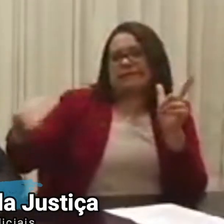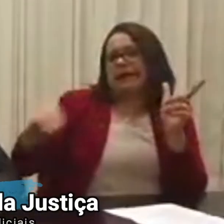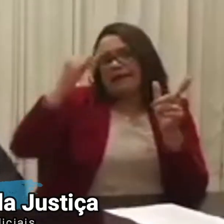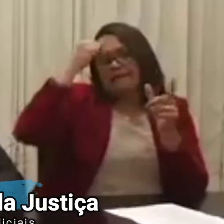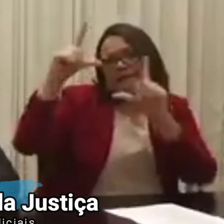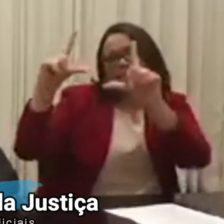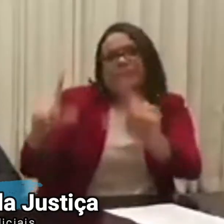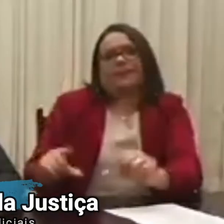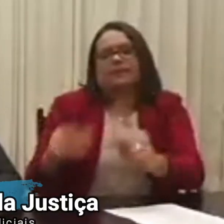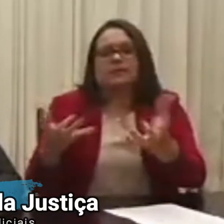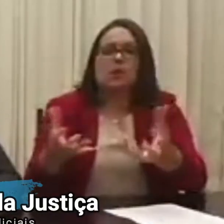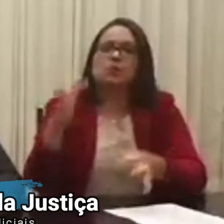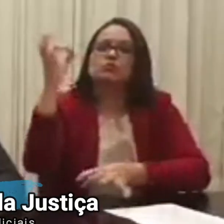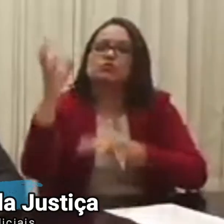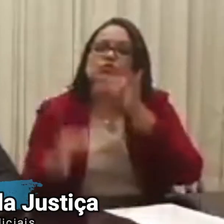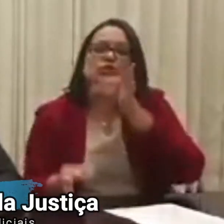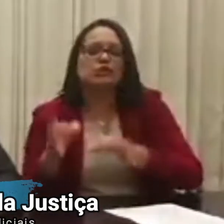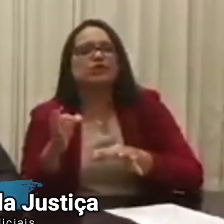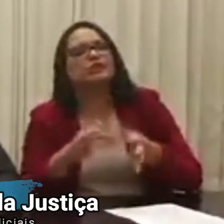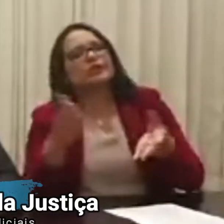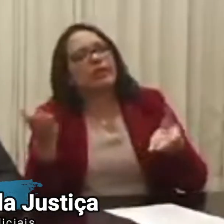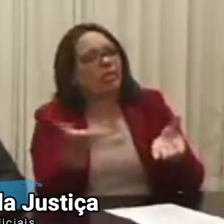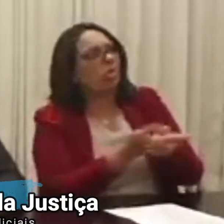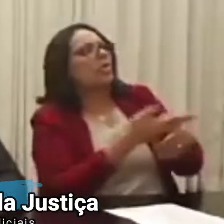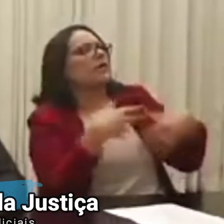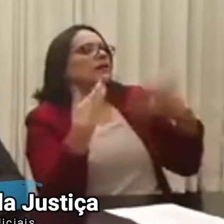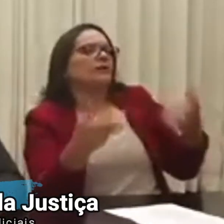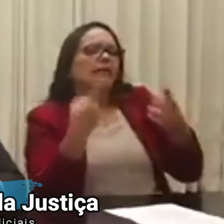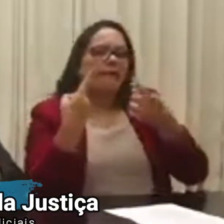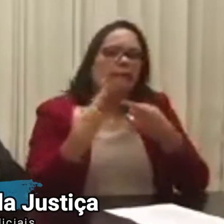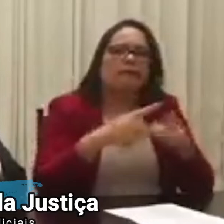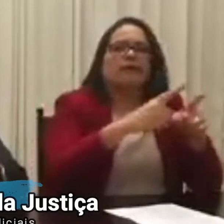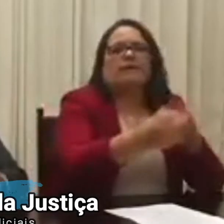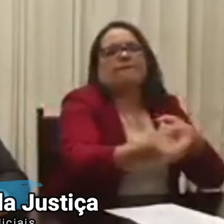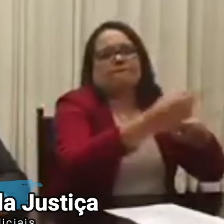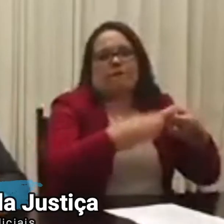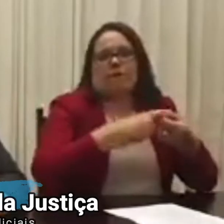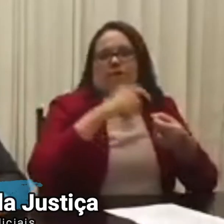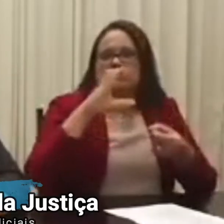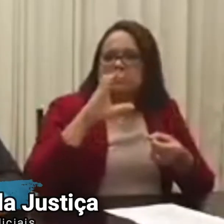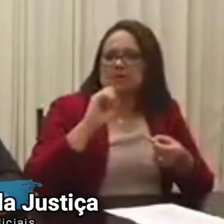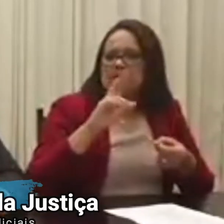a justiça aqui, a primeira instância, tenho certeza que numa segunda instância o pessoal